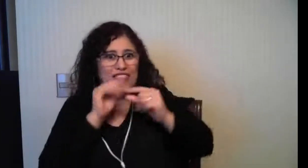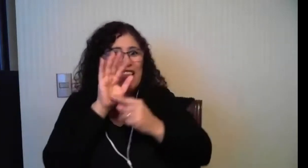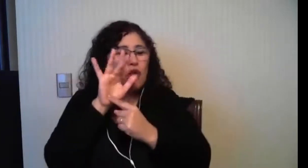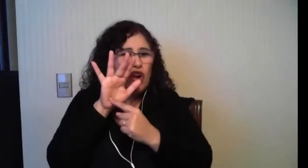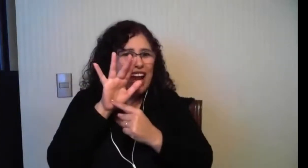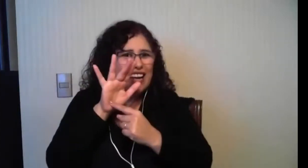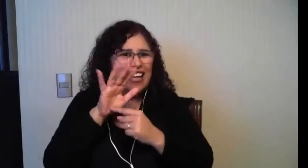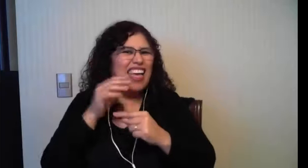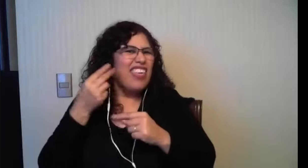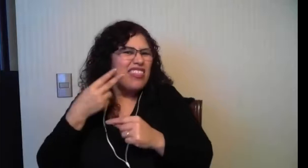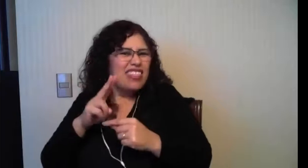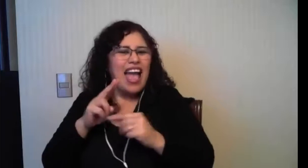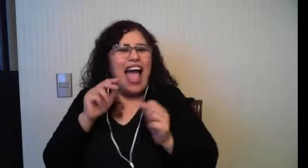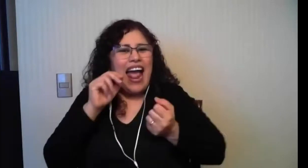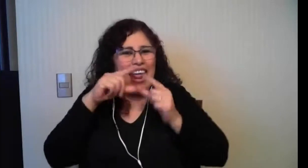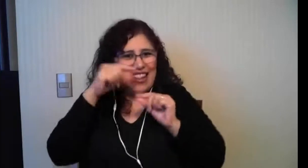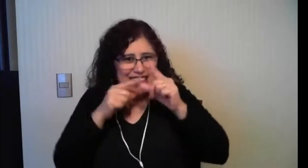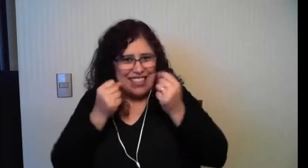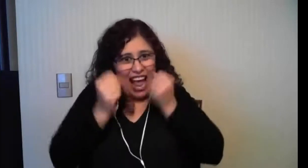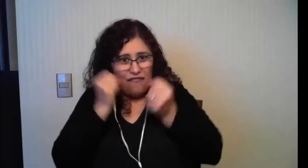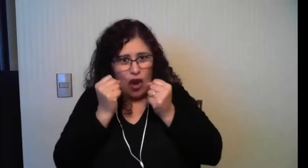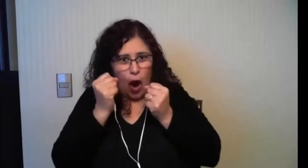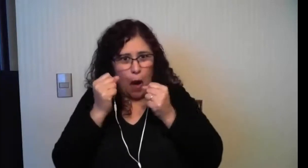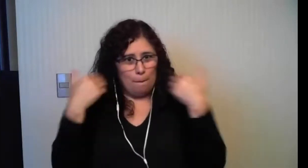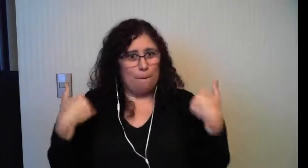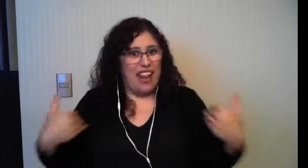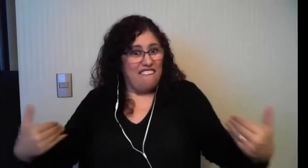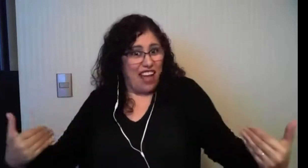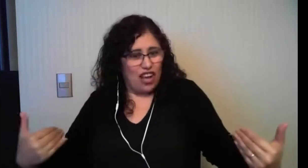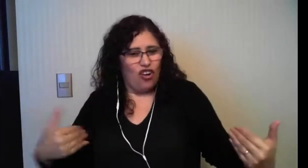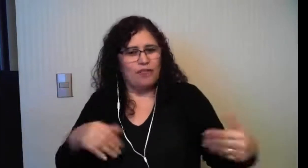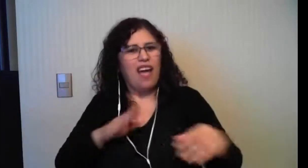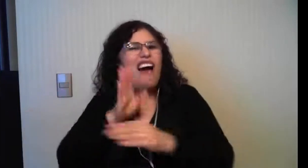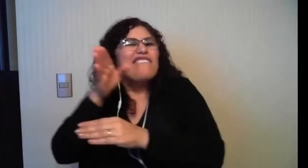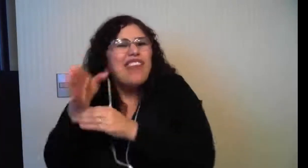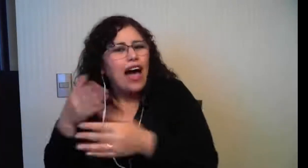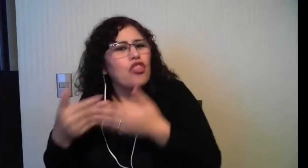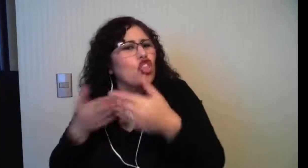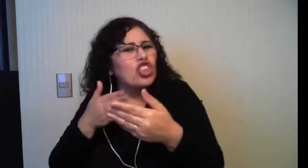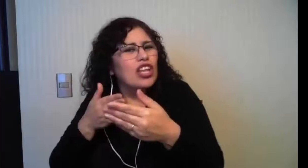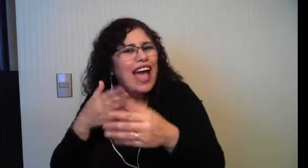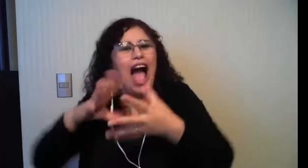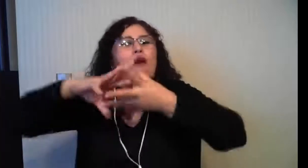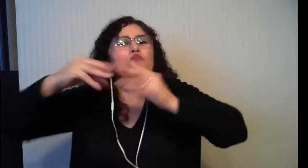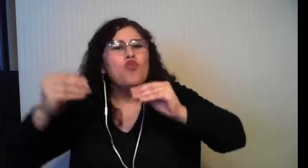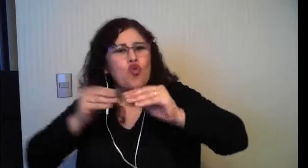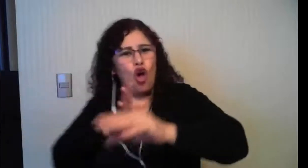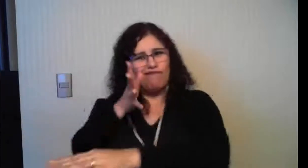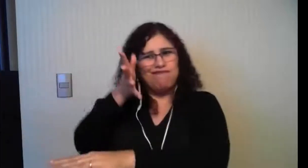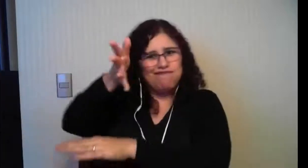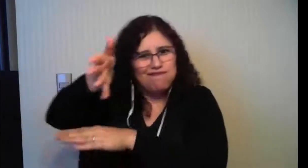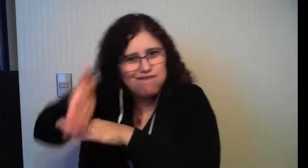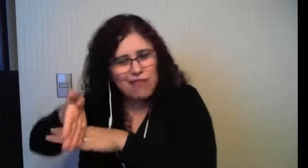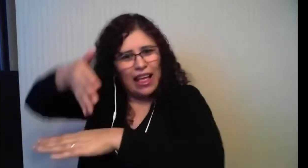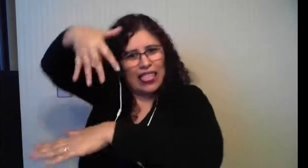periférico, ¿ya? Que es la segunda motoneurona, y sale para afuera hasta el músculo. Ah, ya, ok. ¿Ya? Entre